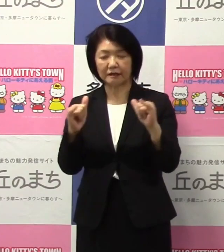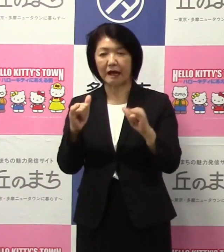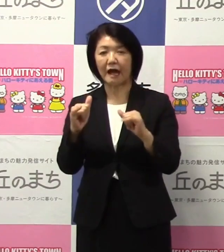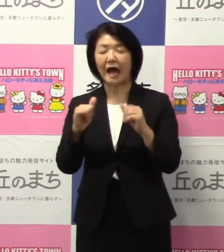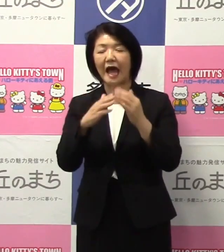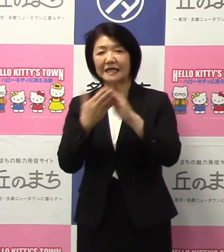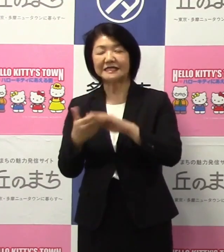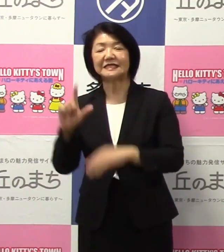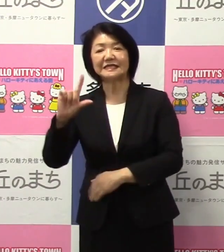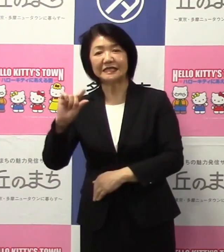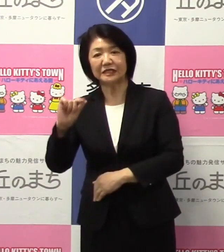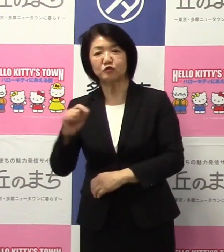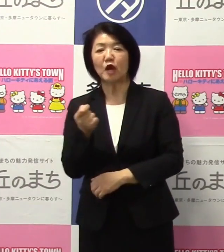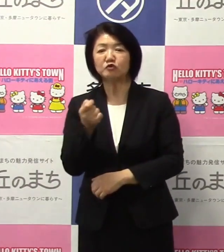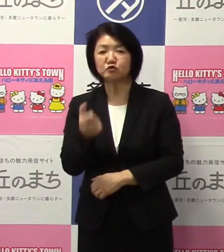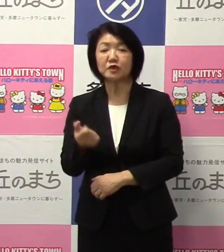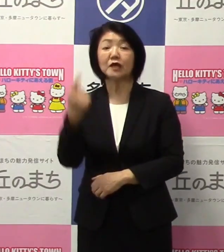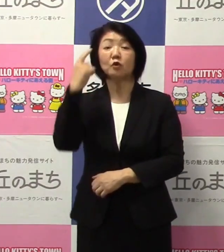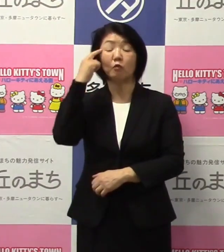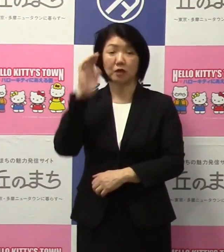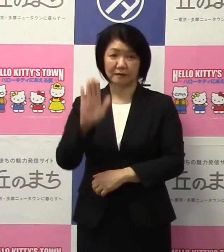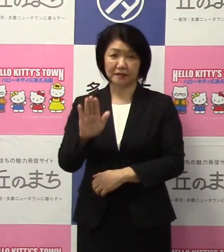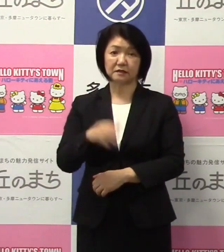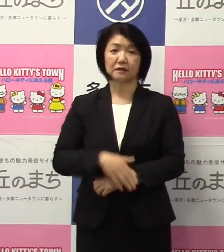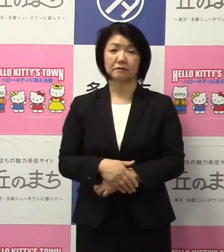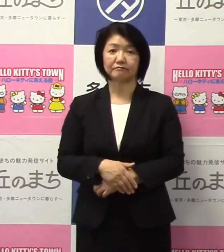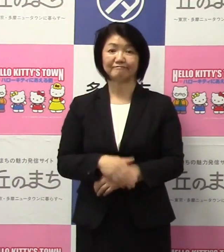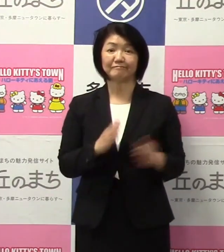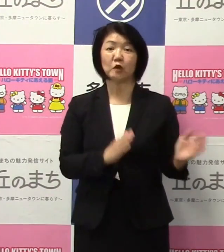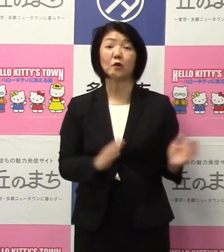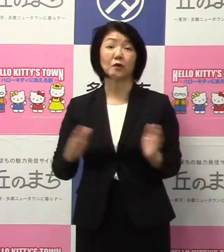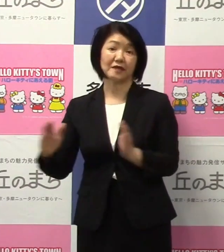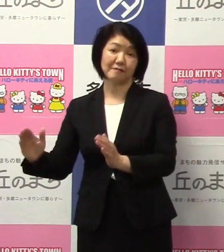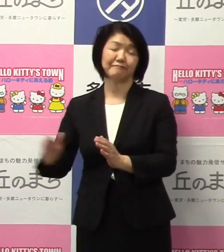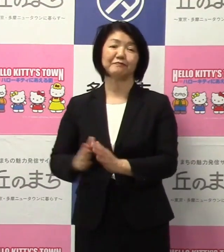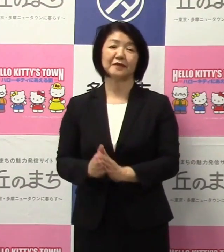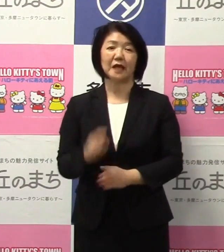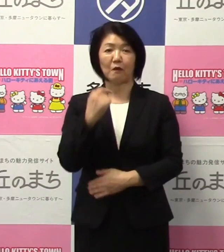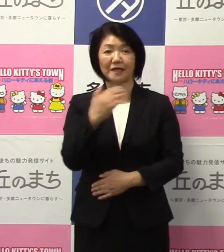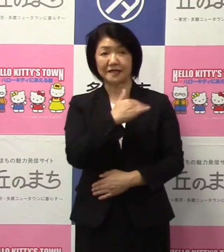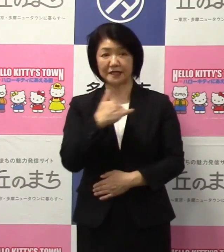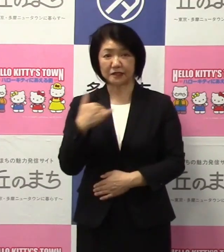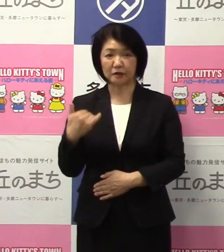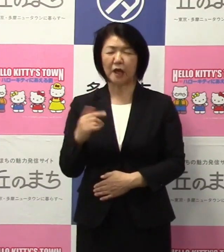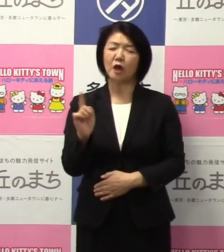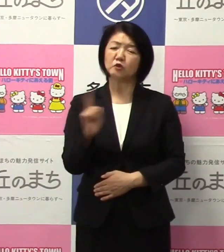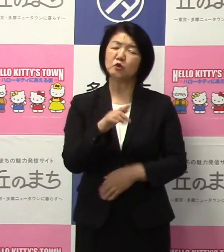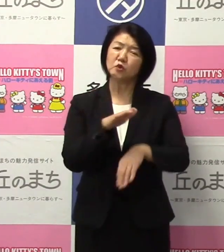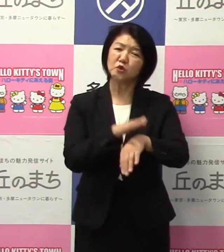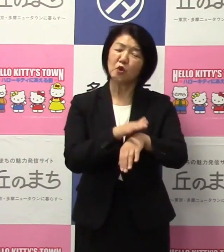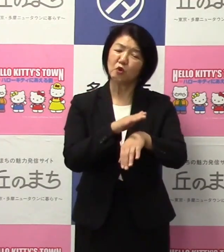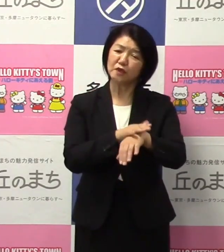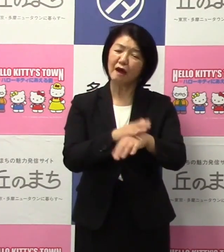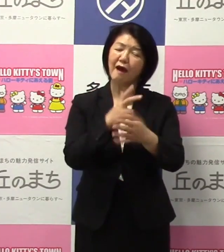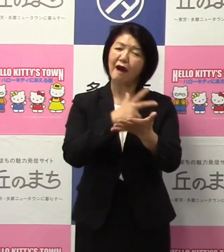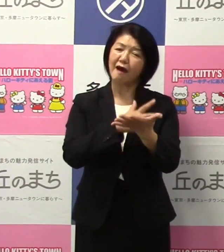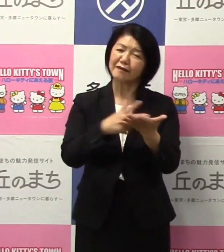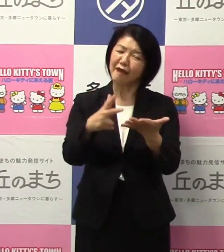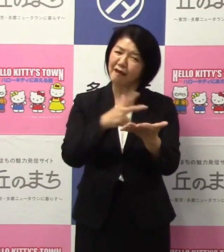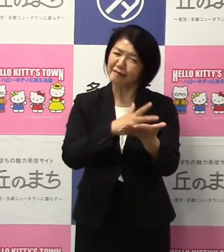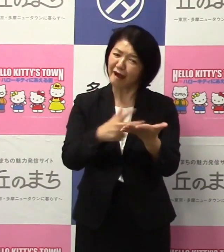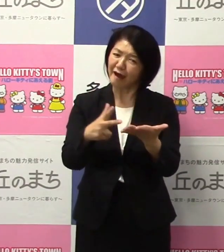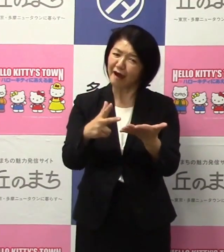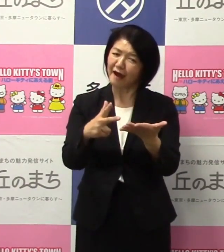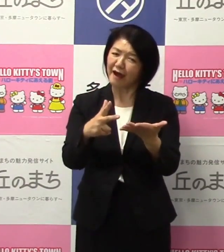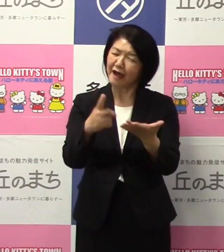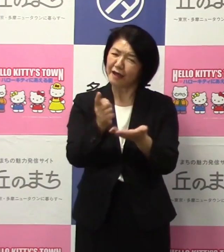ないように思います。ところで、私たちはどのようなデータ、指標に注